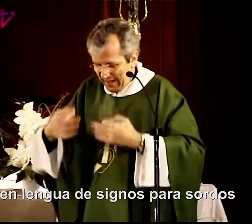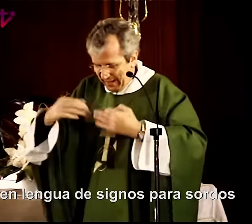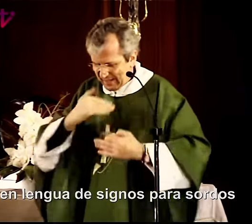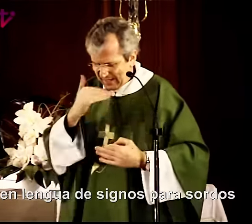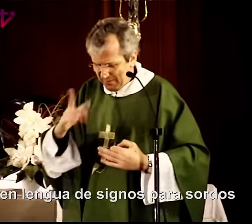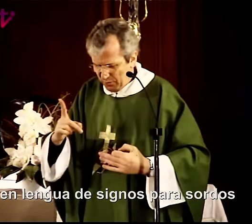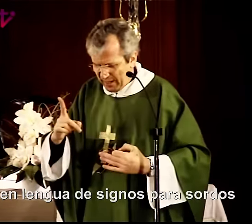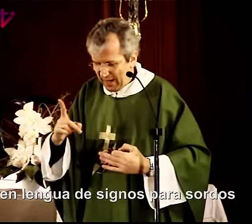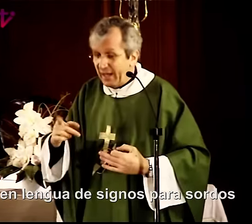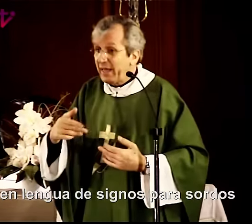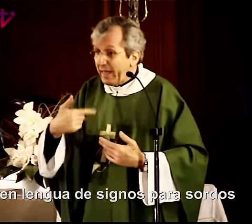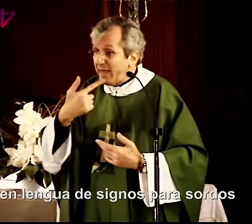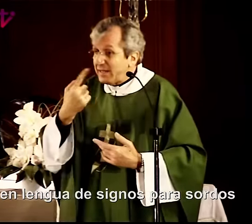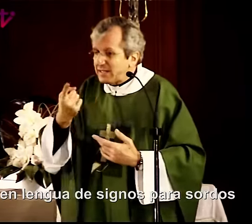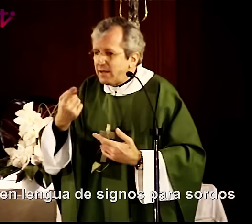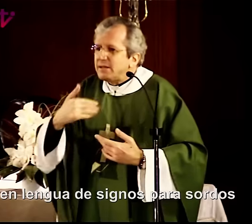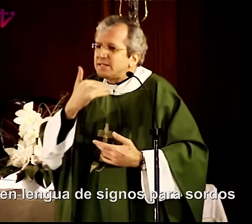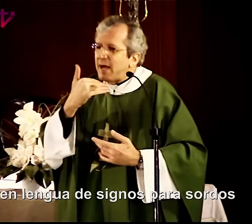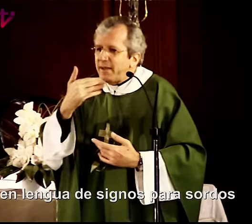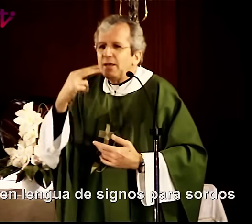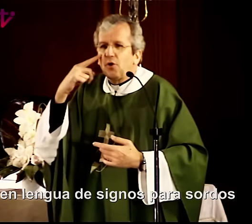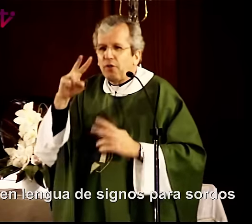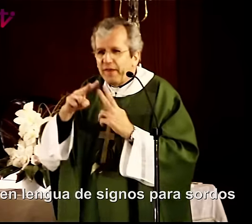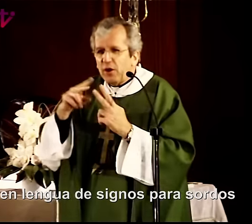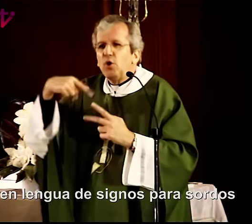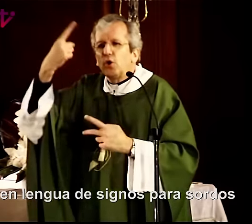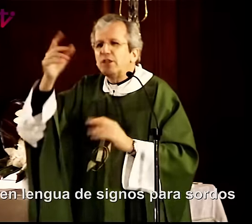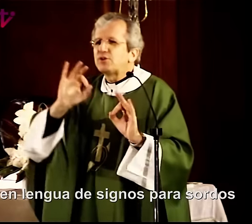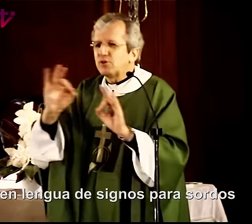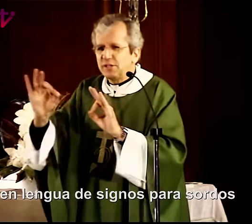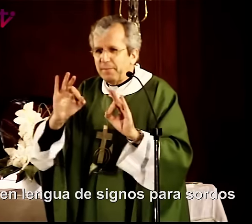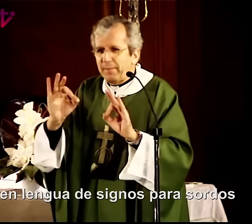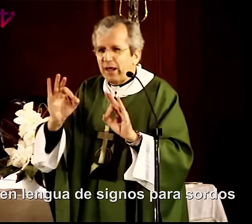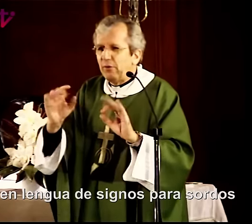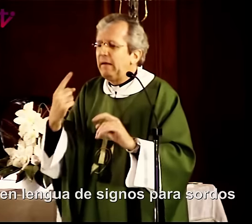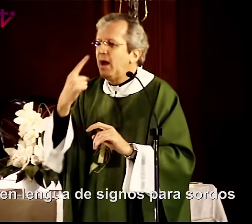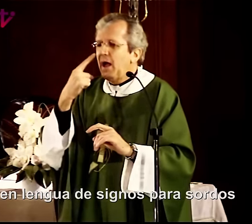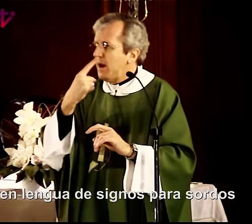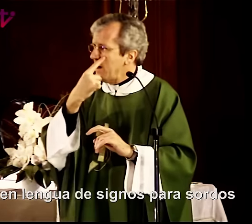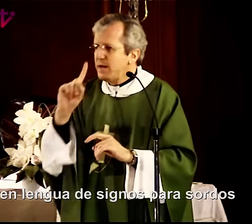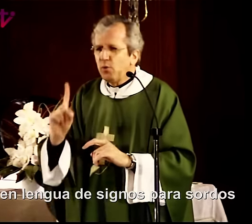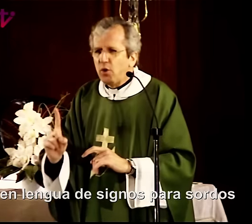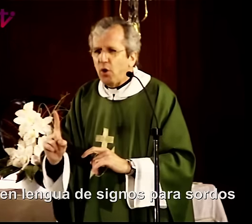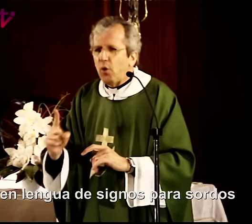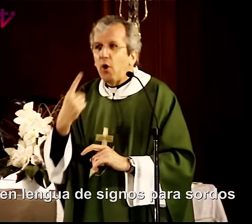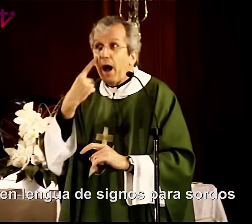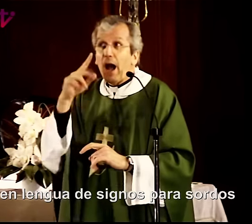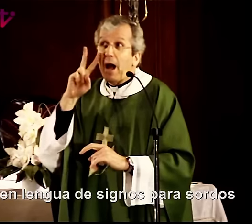esa sabiduría es saber y conocer lo que Dios nos tiene preparado. Ningún ojo ha